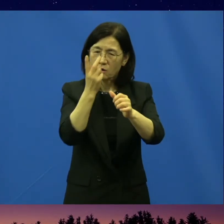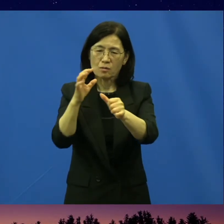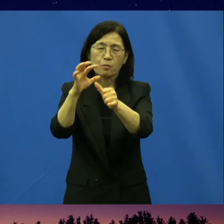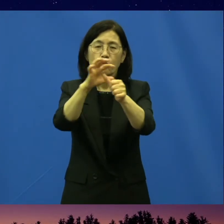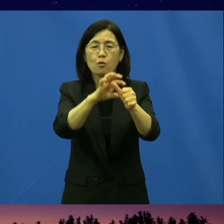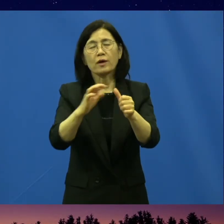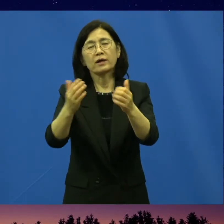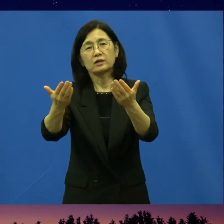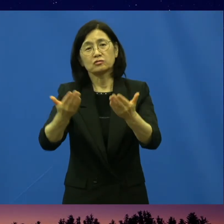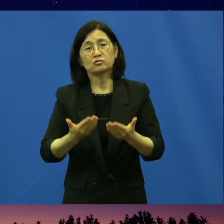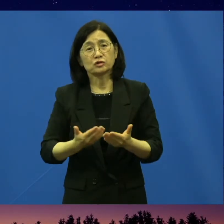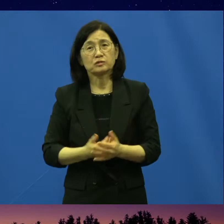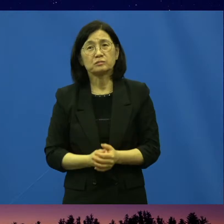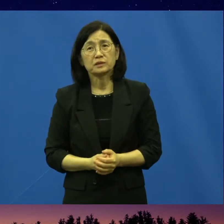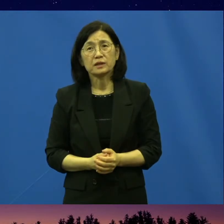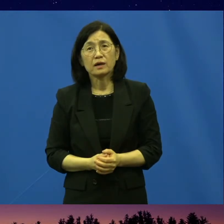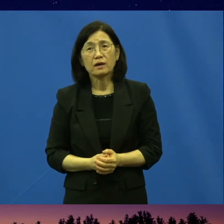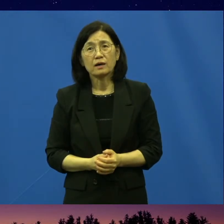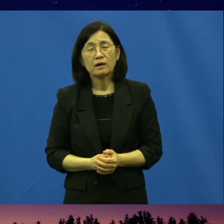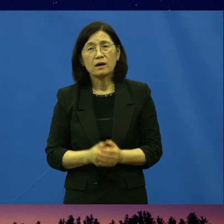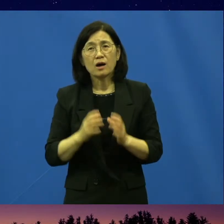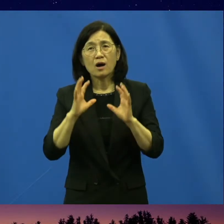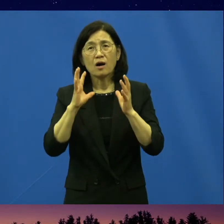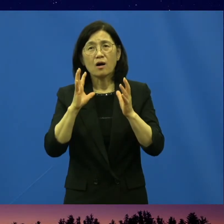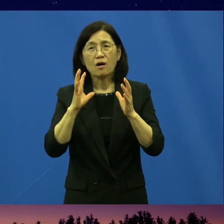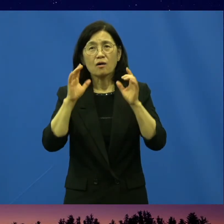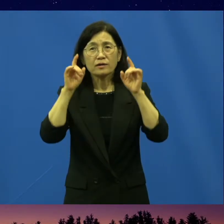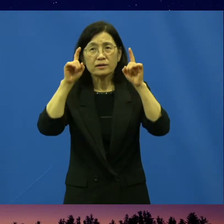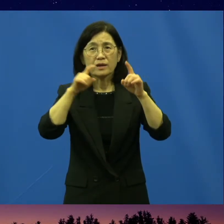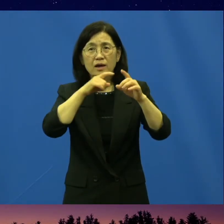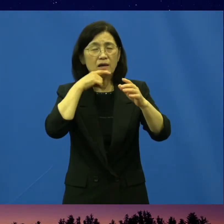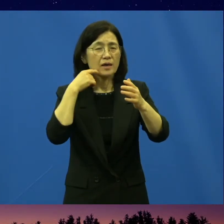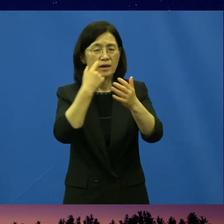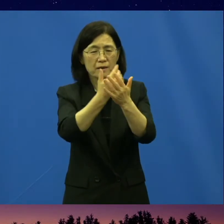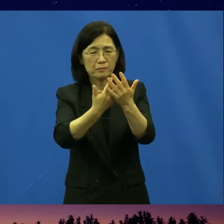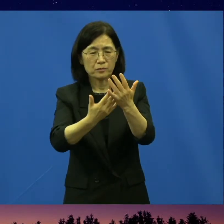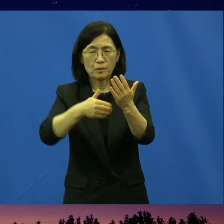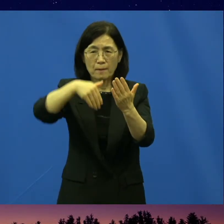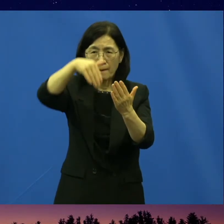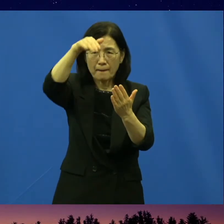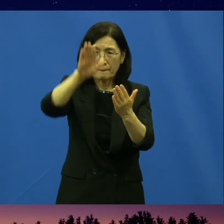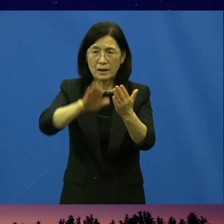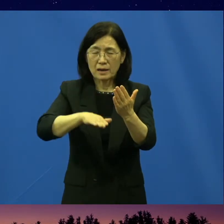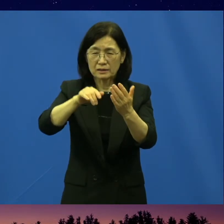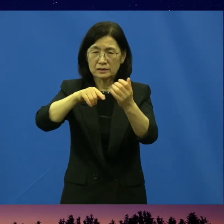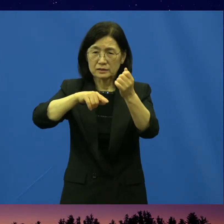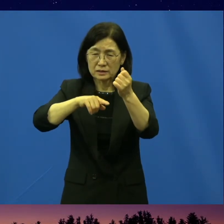여러분, 이 어린 양의 피를 발랐다는 것은 하나님의 특별한 보호를 의미하는 겁니다. 그리고 하나님의 함께 하심.